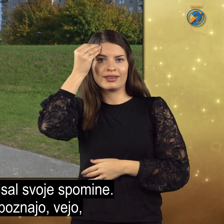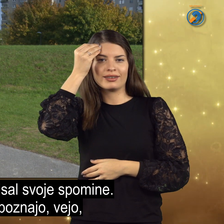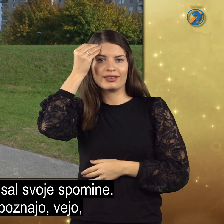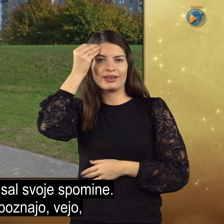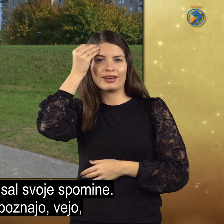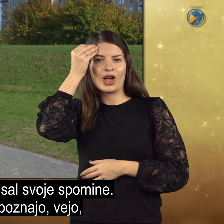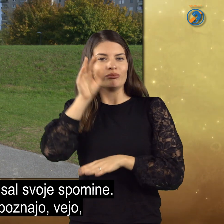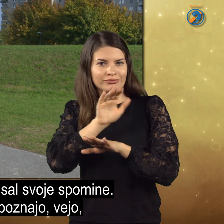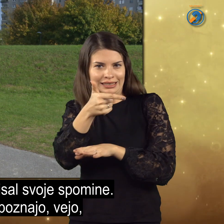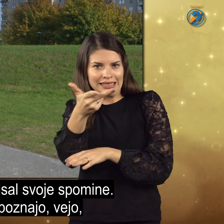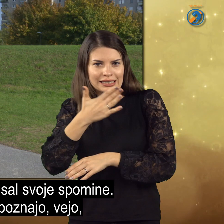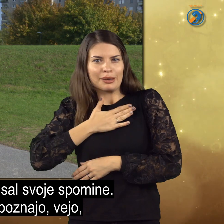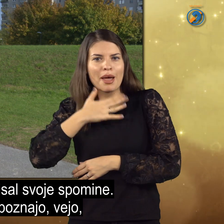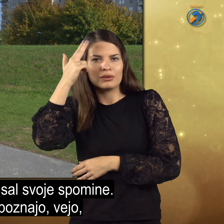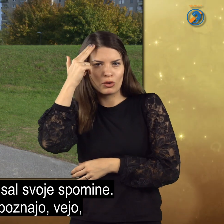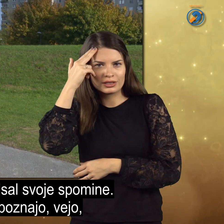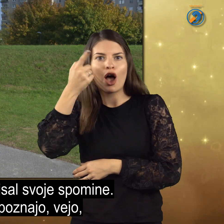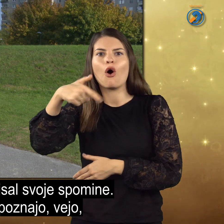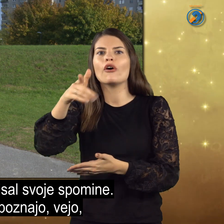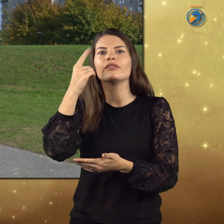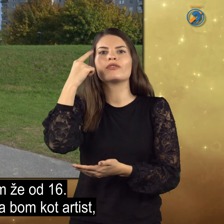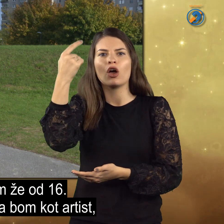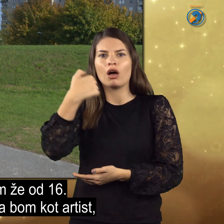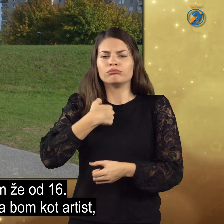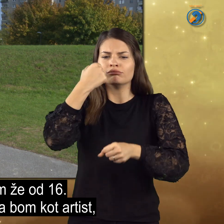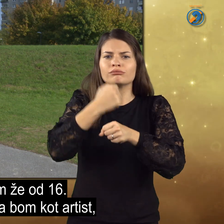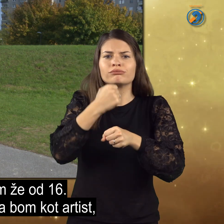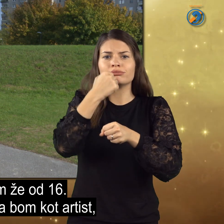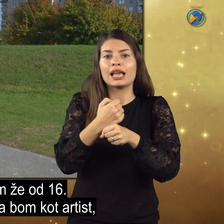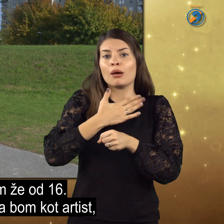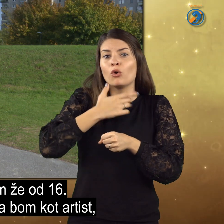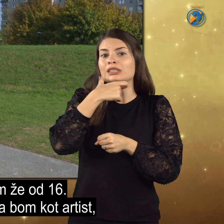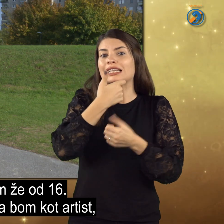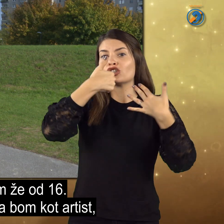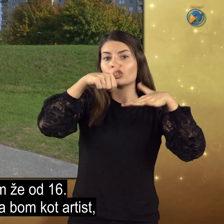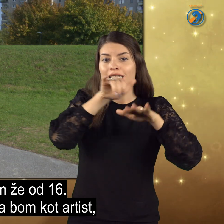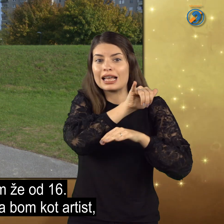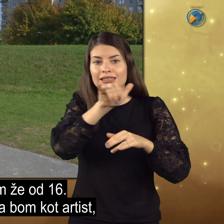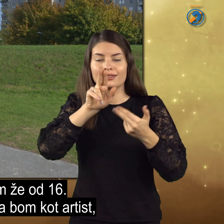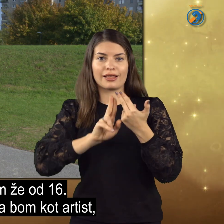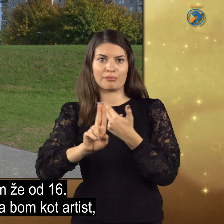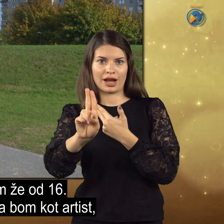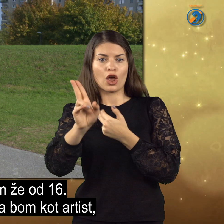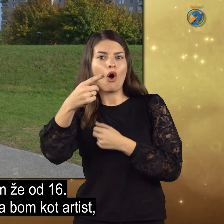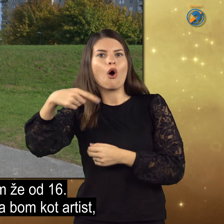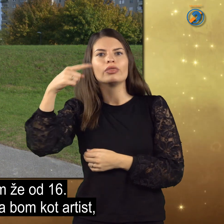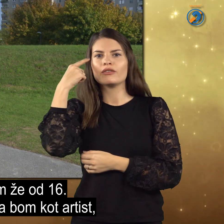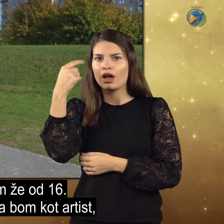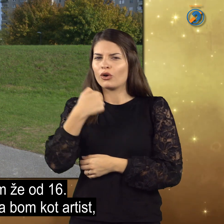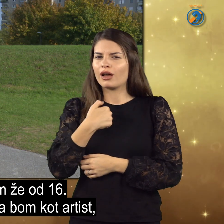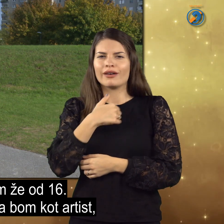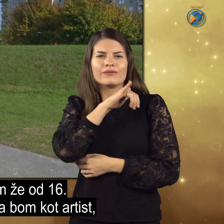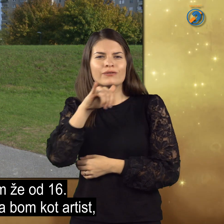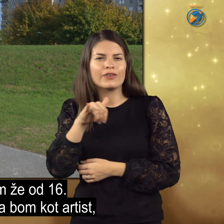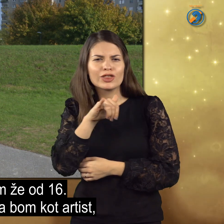ker vsi tisti, ki me poznajo, vejo, da že delamo do 16. leta. Vejo tudi, da